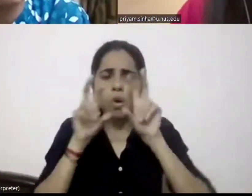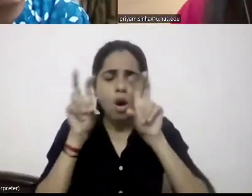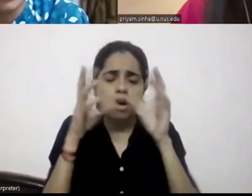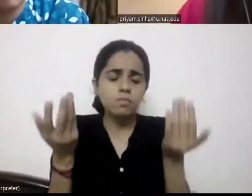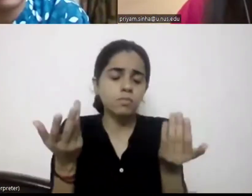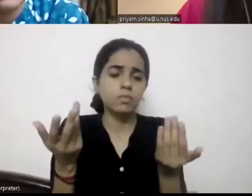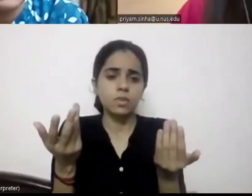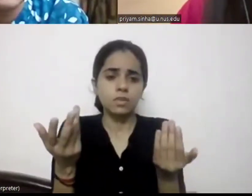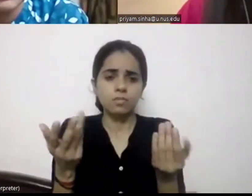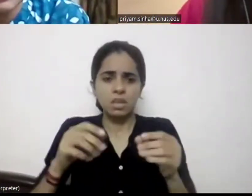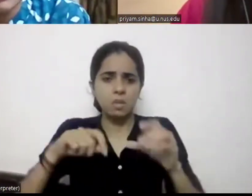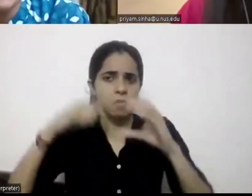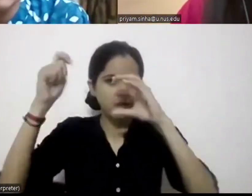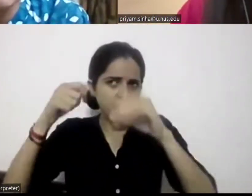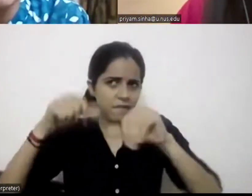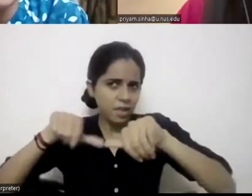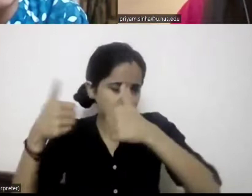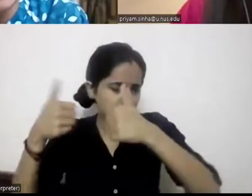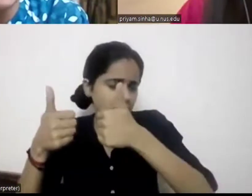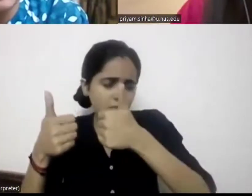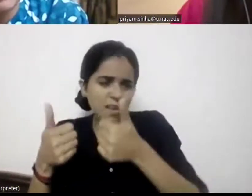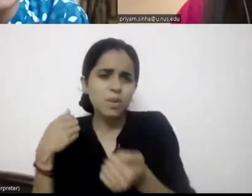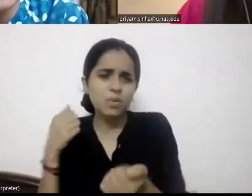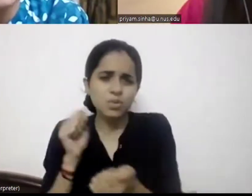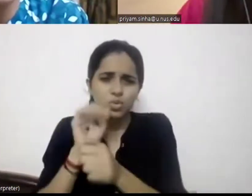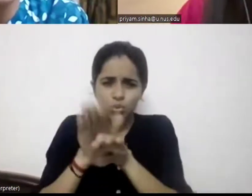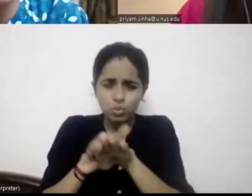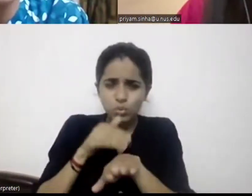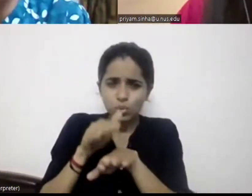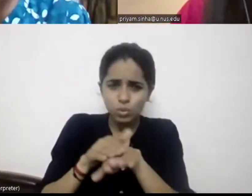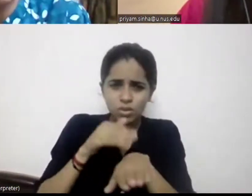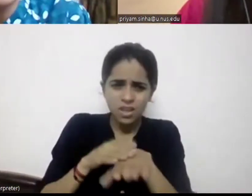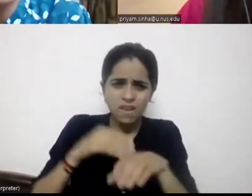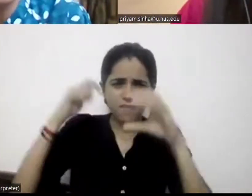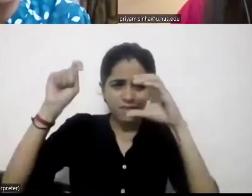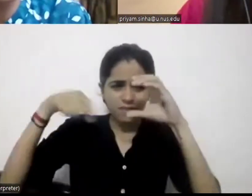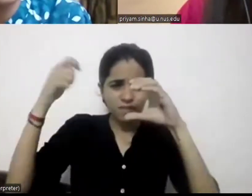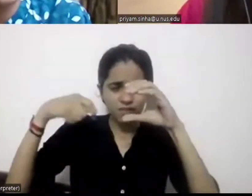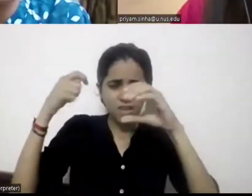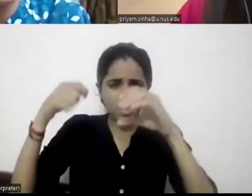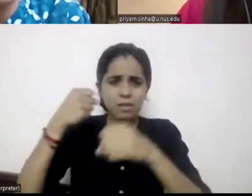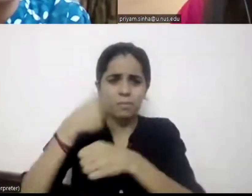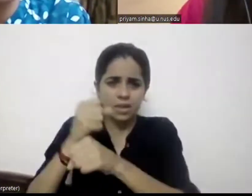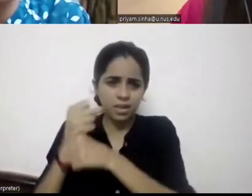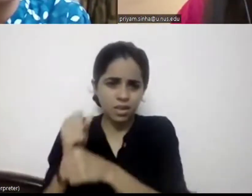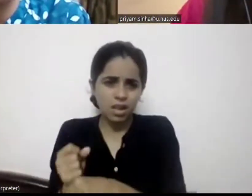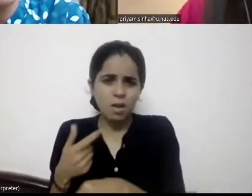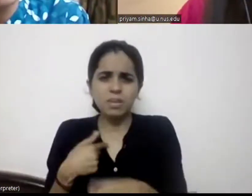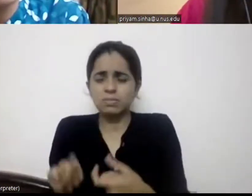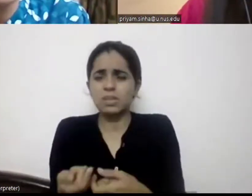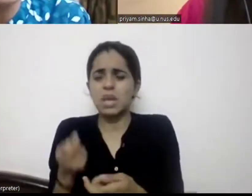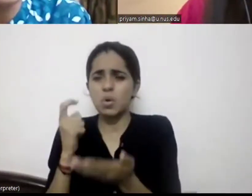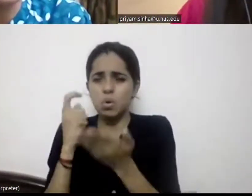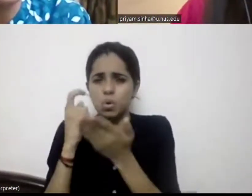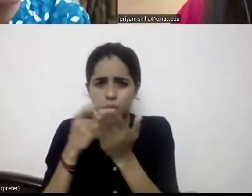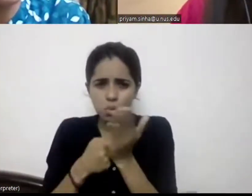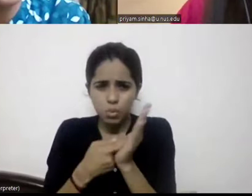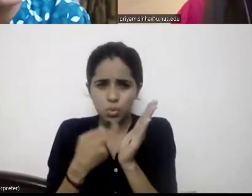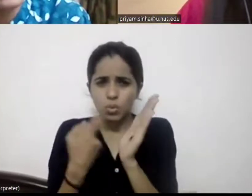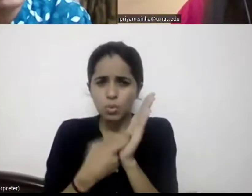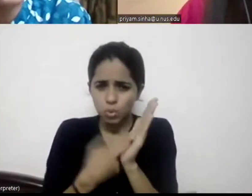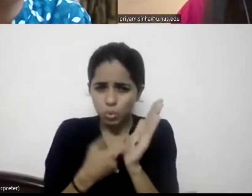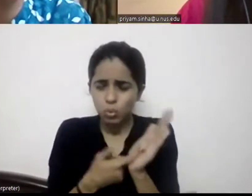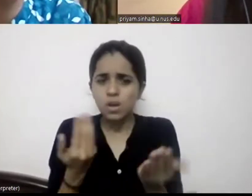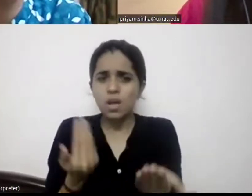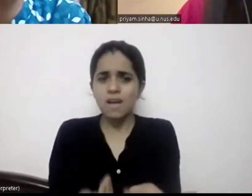impact the filmmaking process. I think वो filmmaking का अपना एक commercials को लेके they are much more concerned about